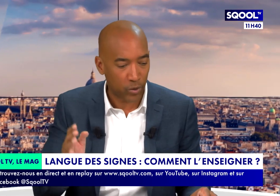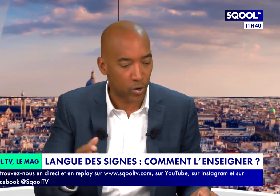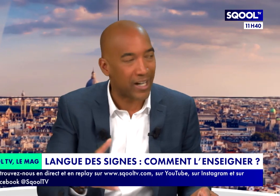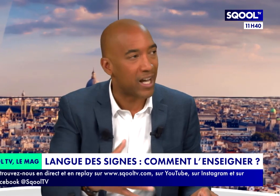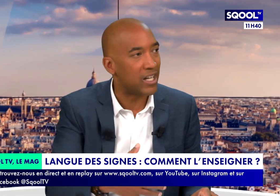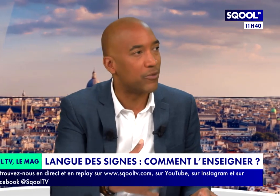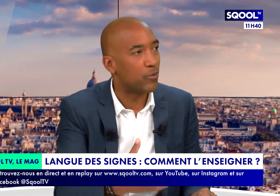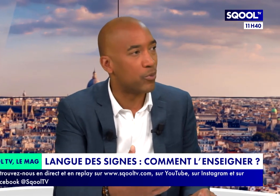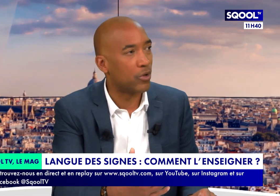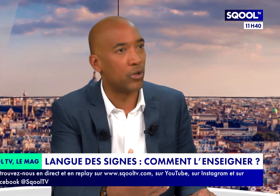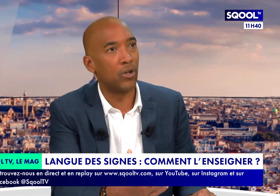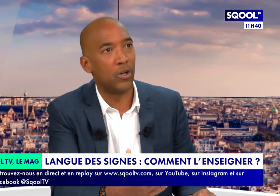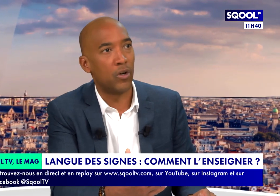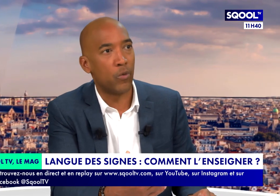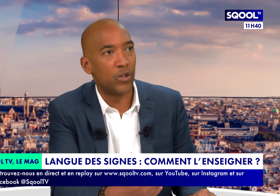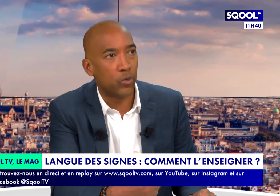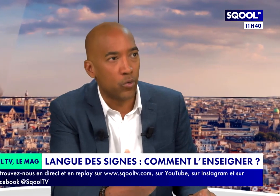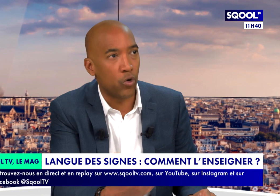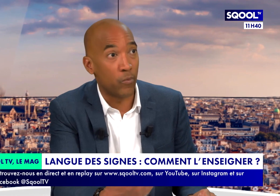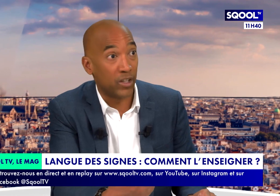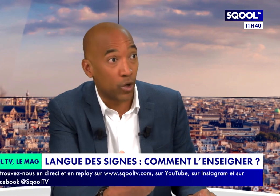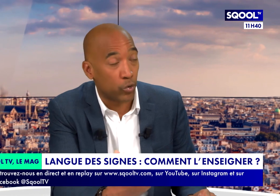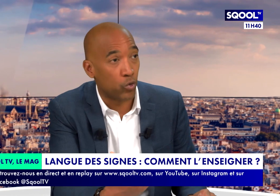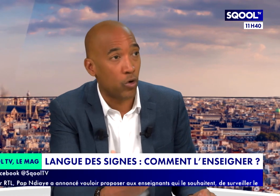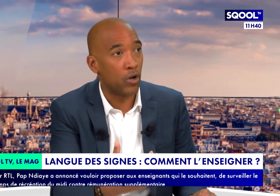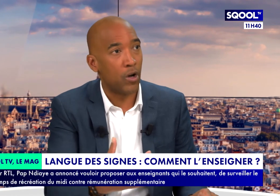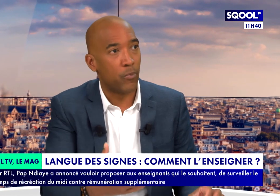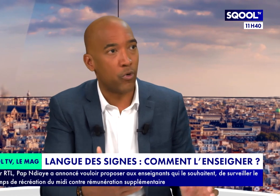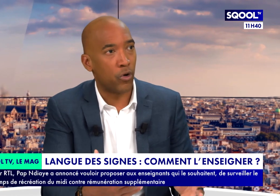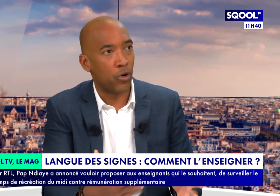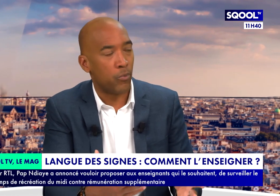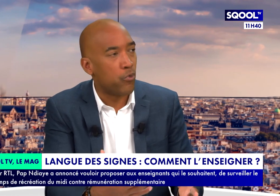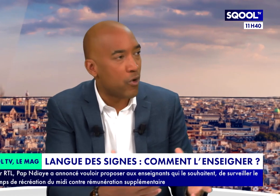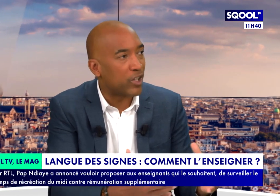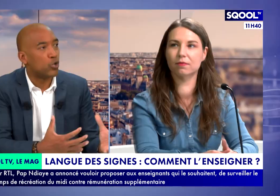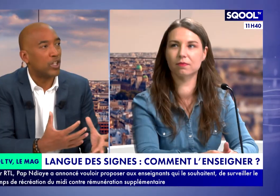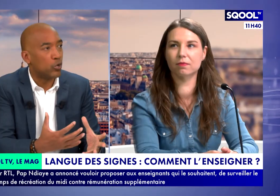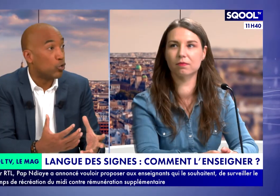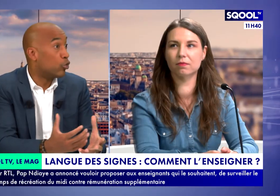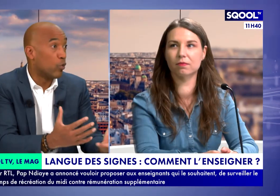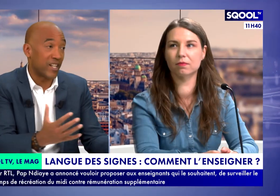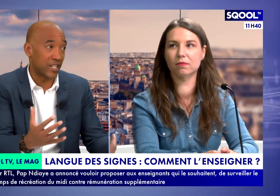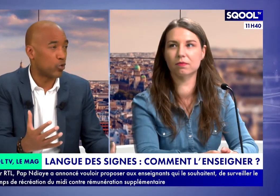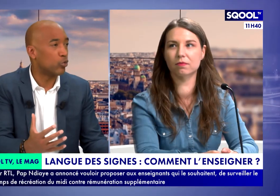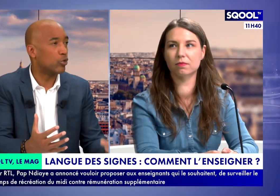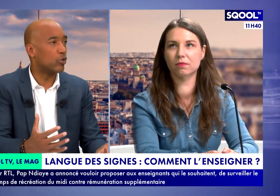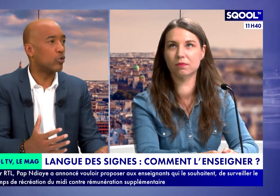temps, Clara, il faut pour... Combien de cours, combien d'heures de cours pour pouvoir tenir une conversation ?